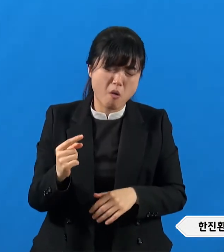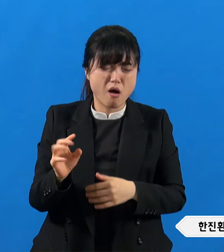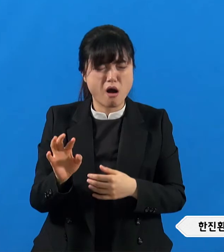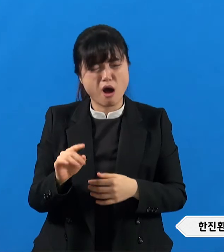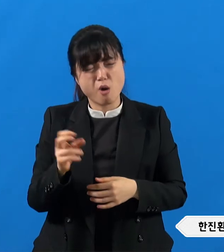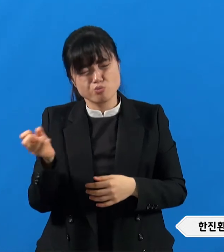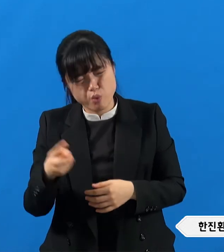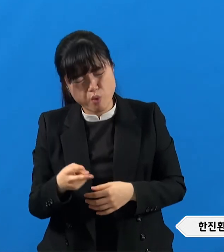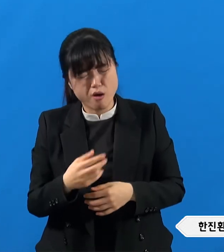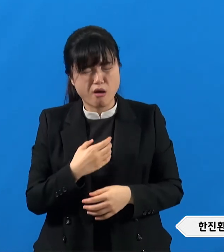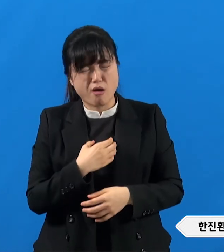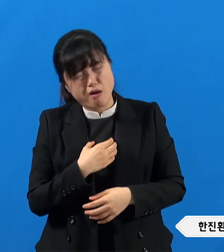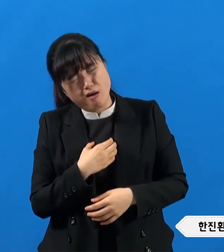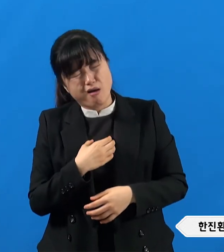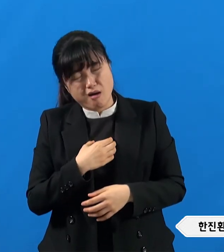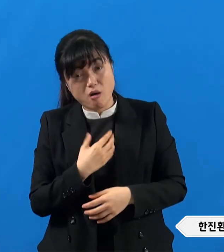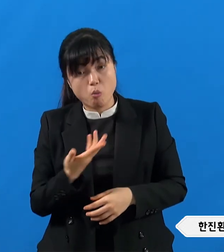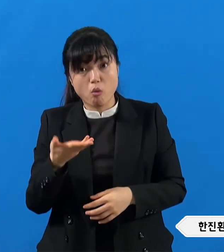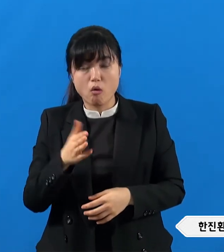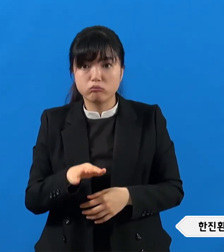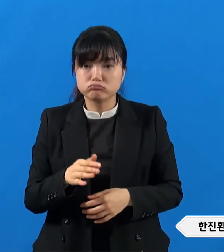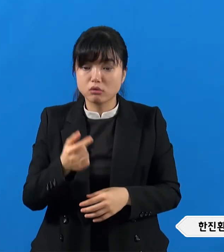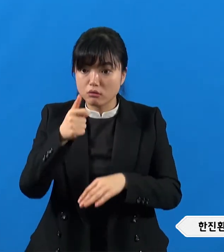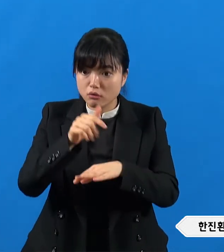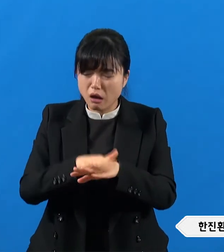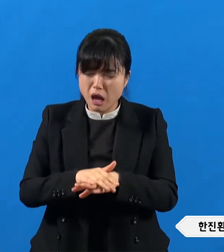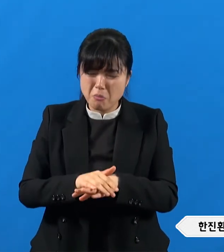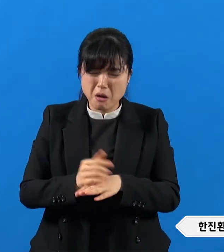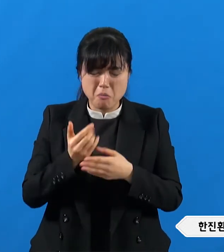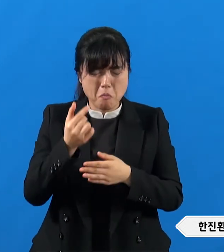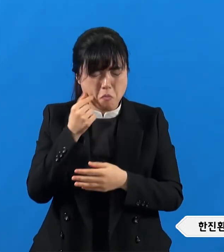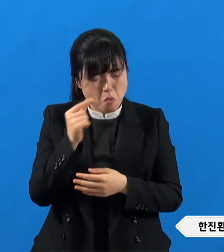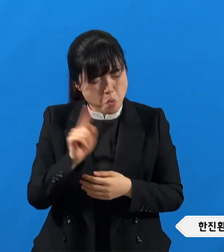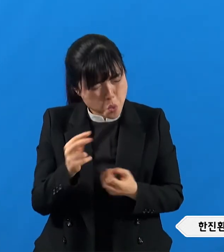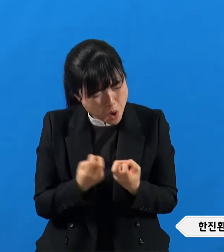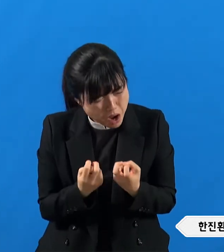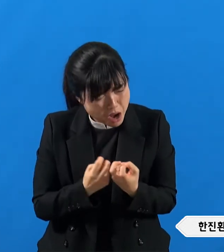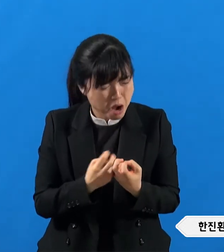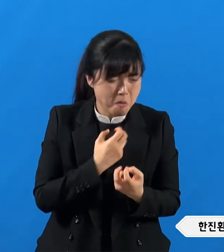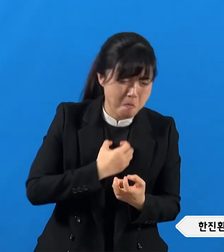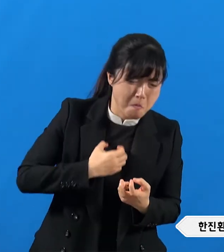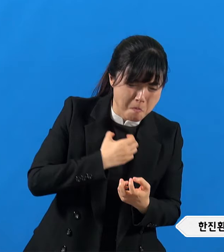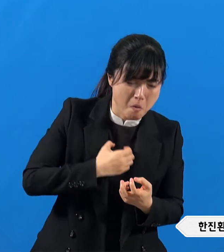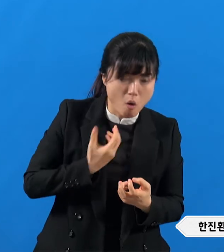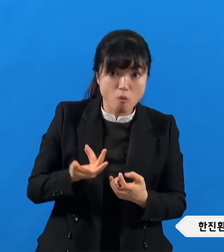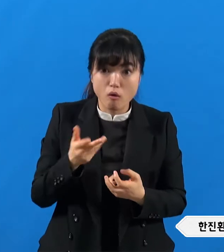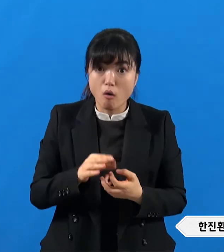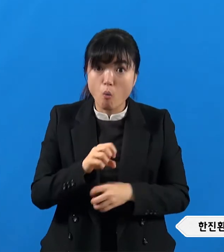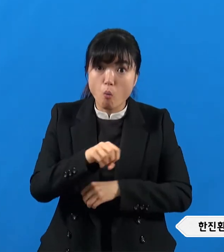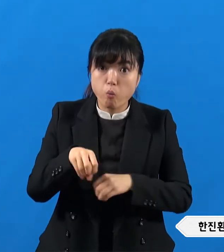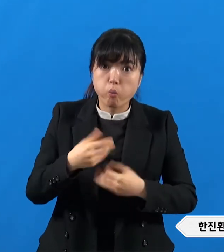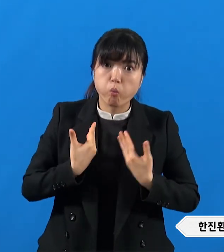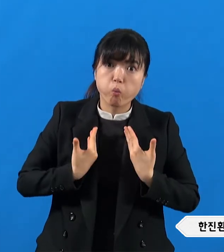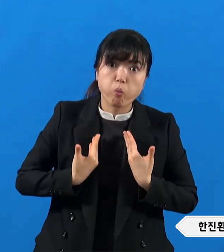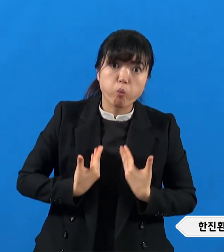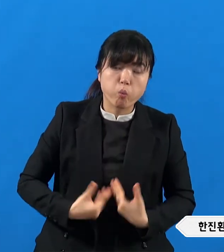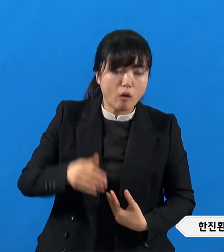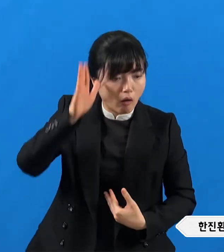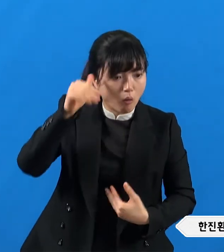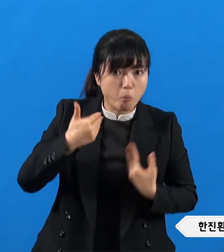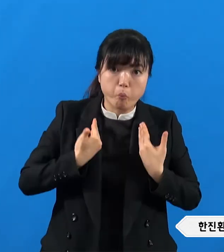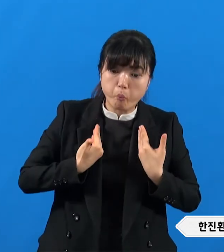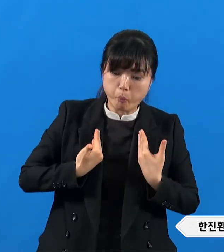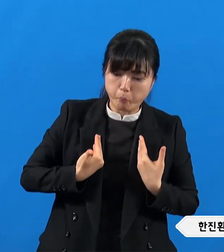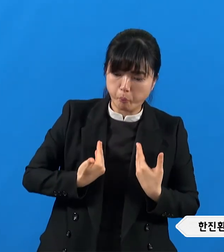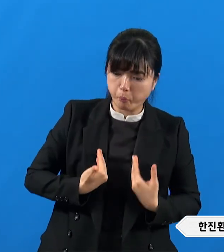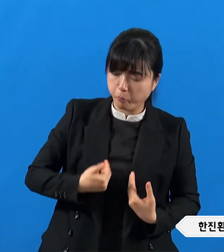때에 걱정을 많이 했는데, 예배도 제대로 드리지 못하는 거 아닌가 걱정을 많이 했는데, 강아지가 이상하게